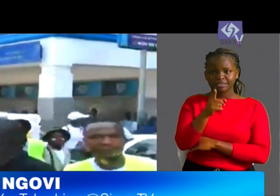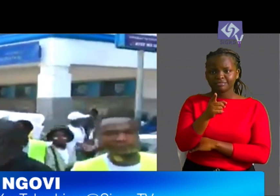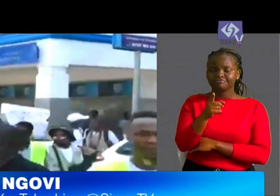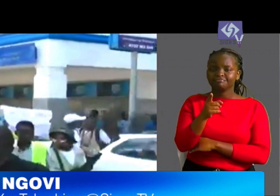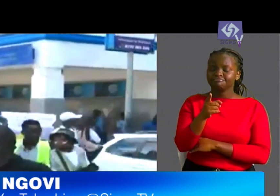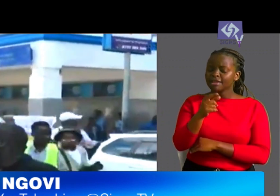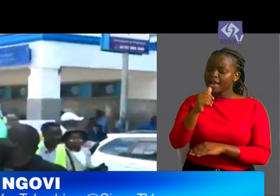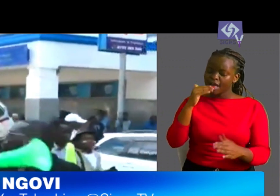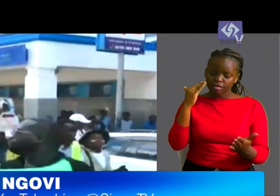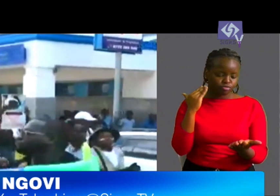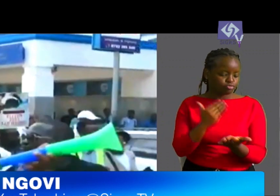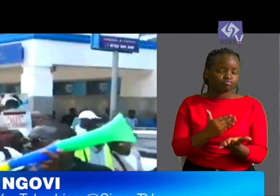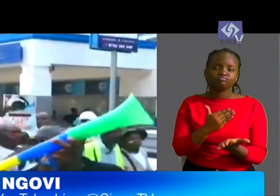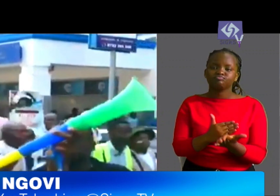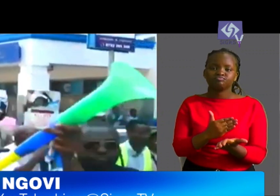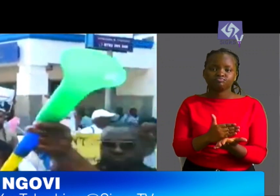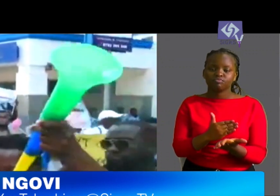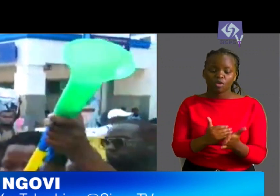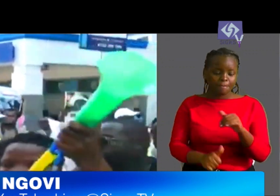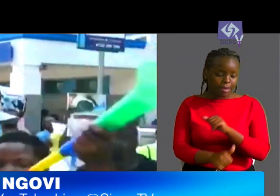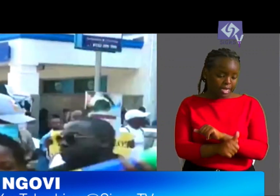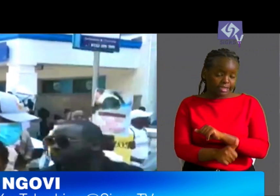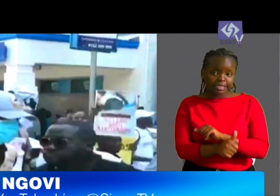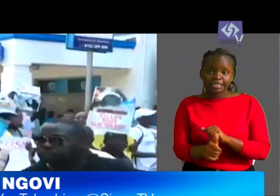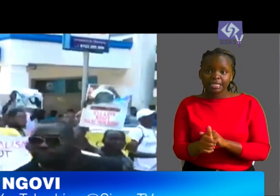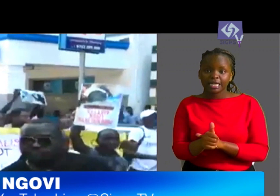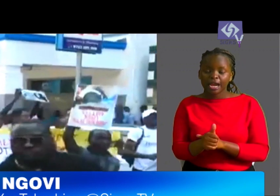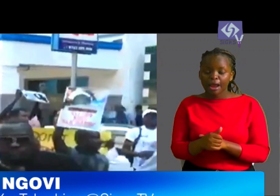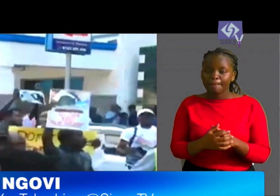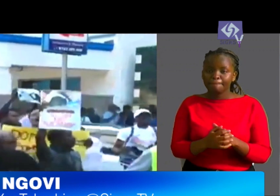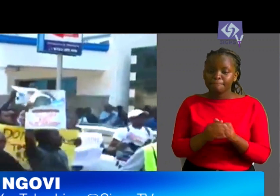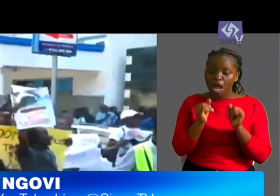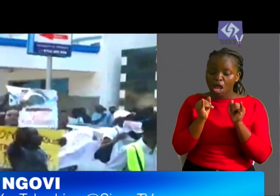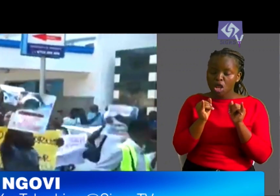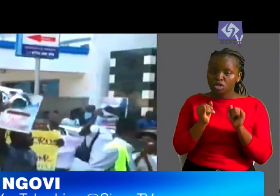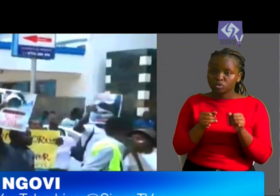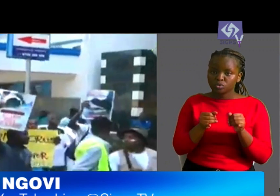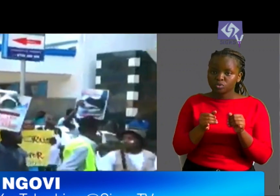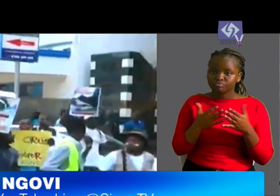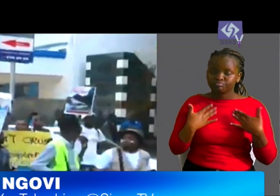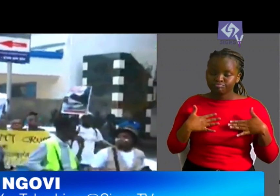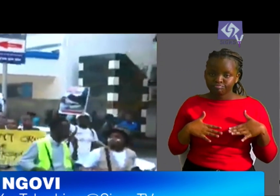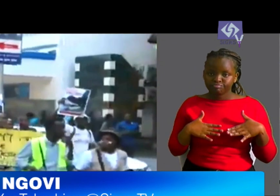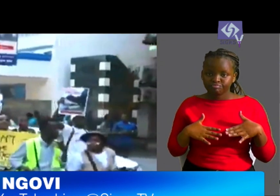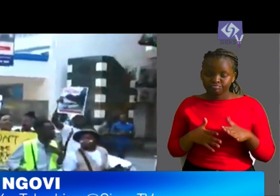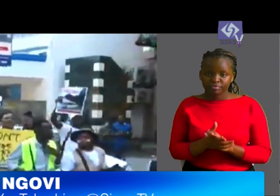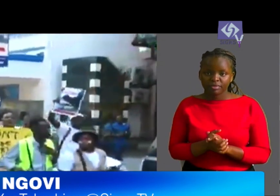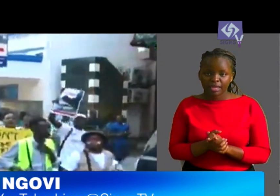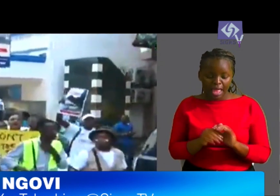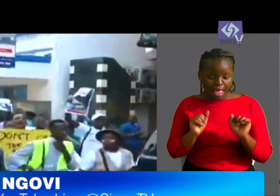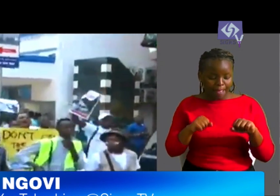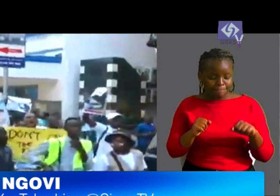iache kutishia wanahabari, iache kuwapatia vitisho na iwapatie nafasi ya kuweza kutekeleza majukumu yao